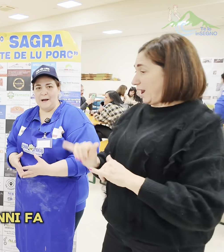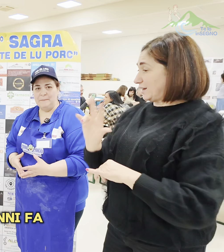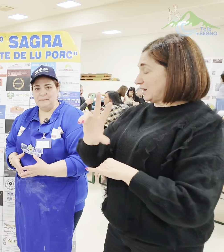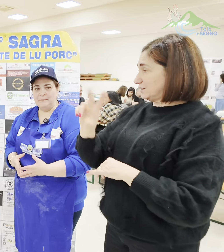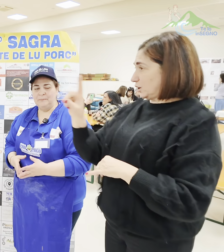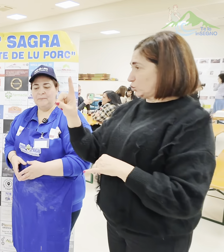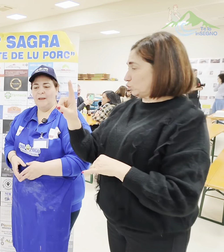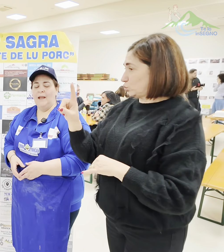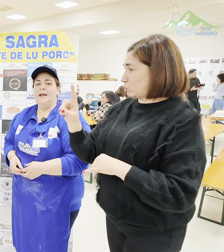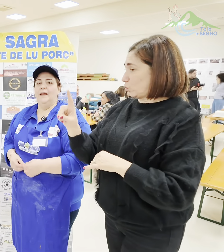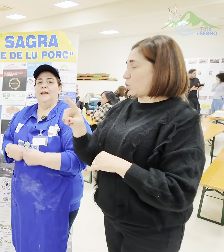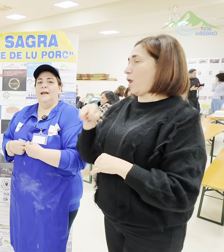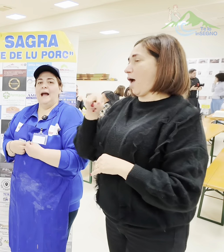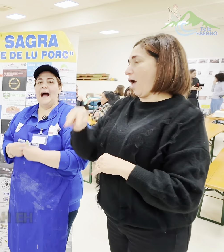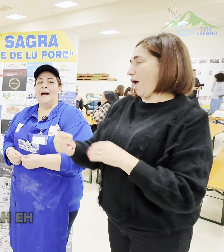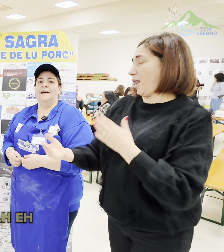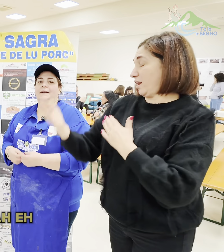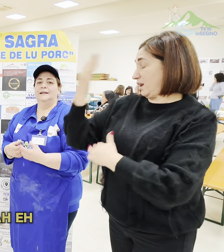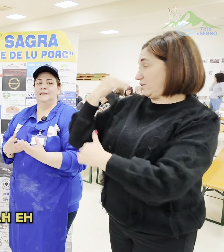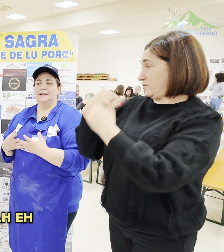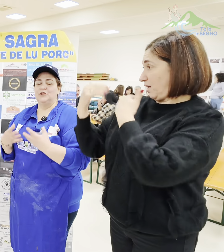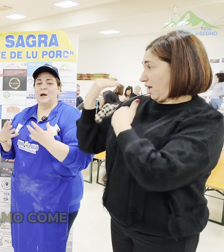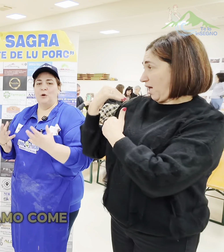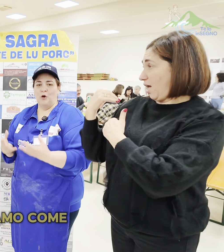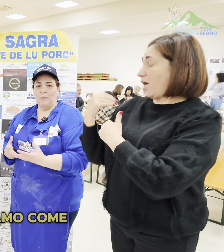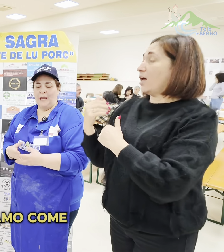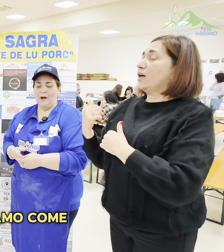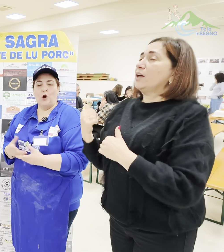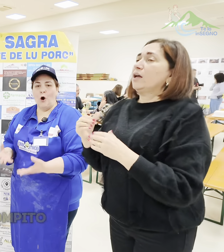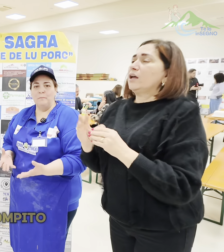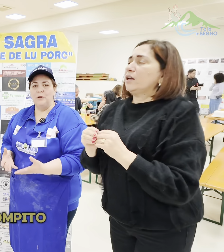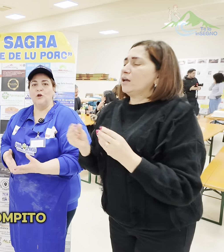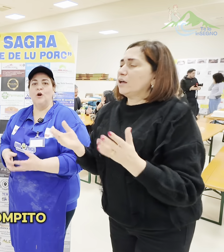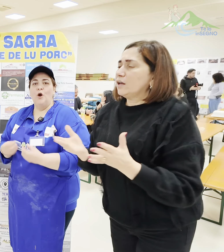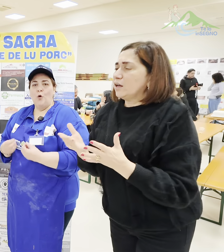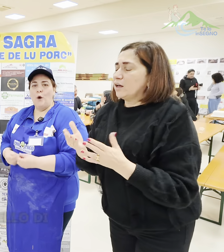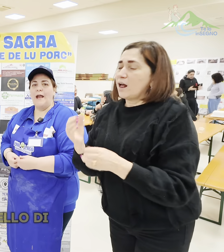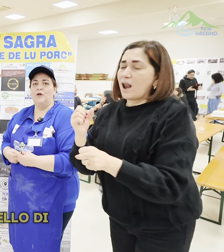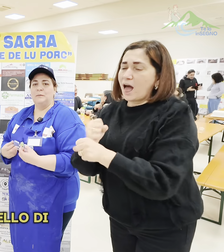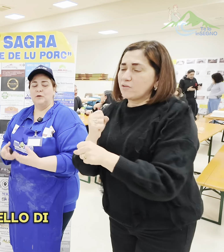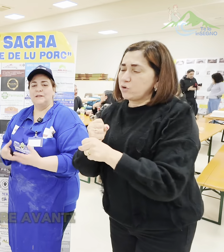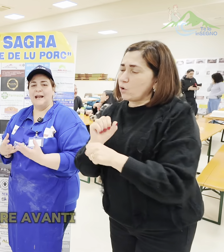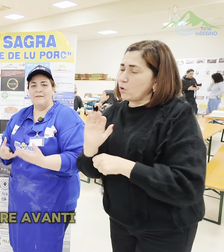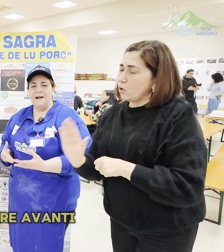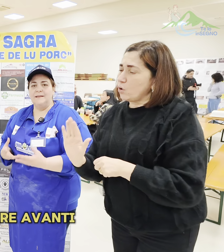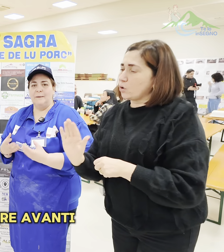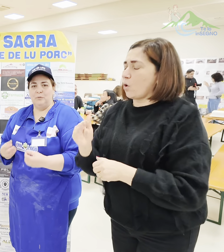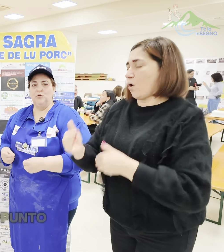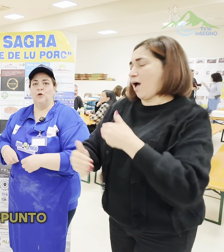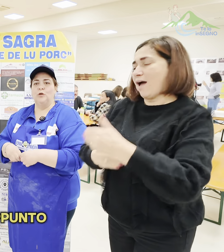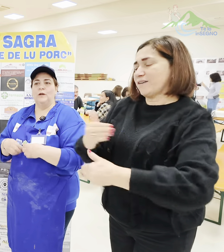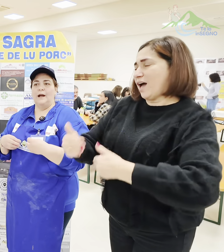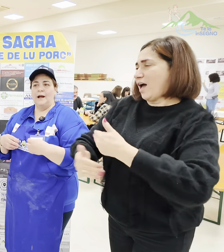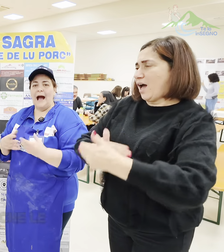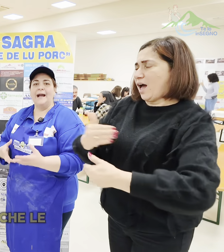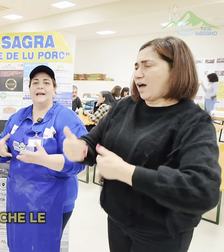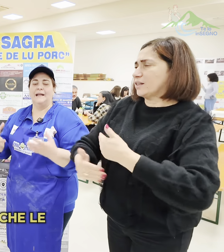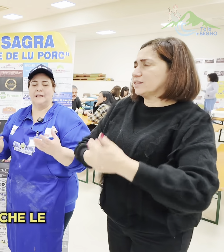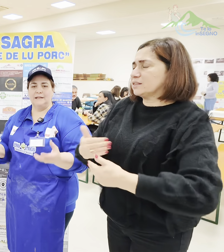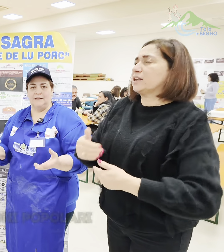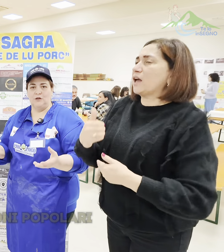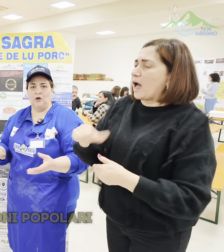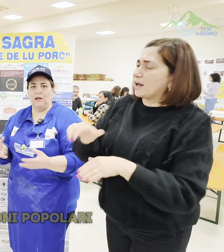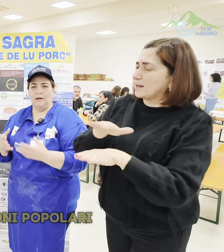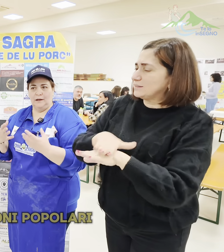fa, ha come compito quello di portare avanti appunto anche